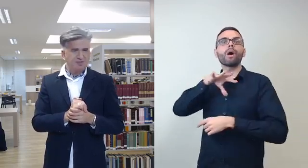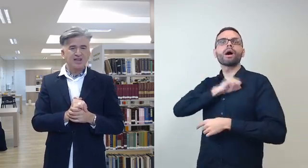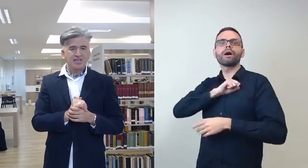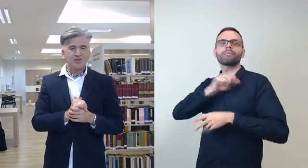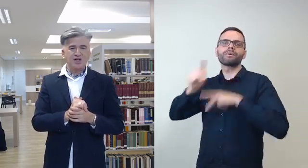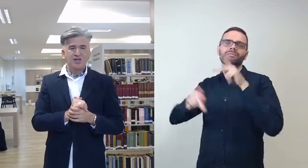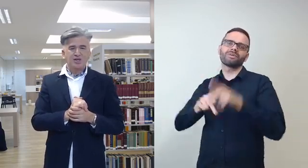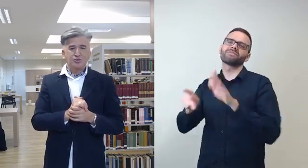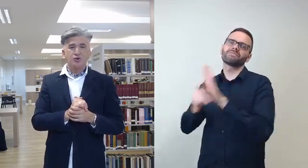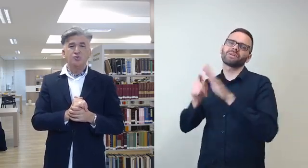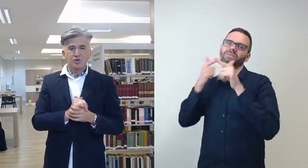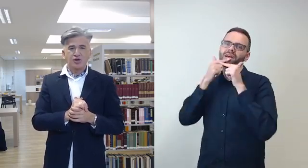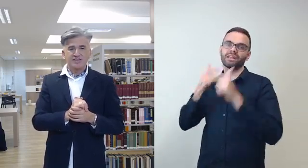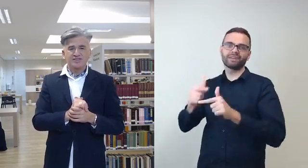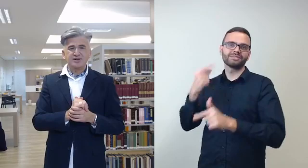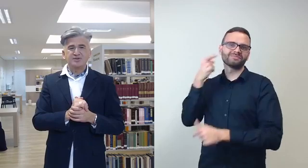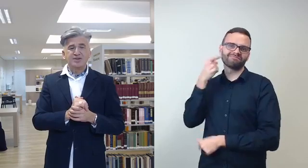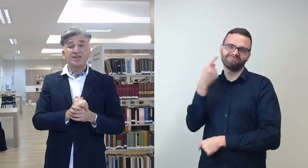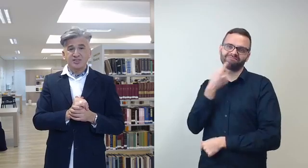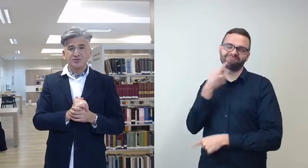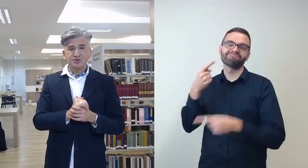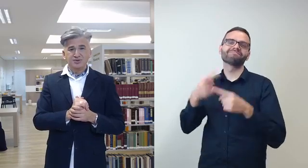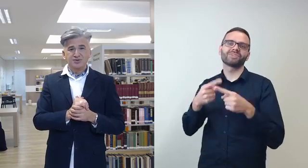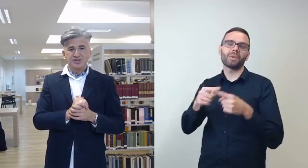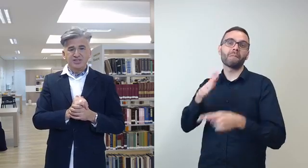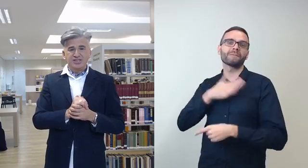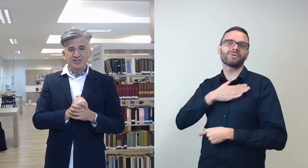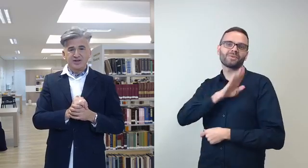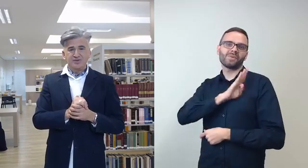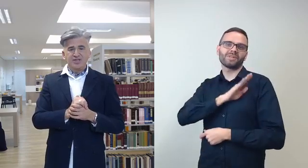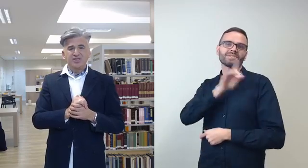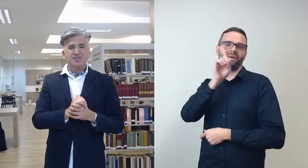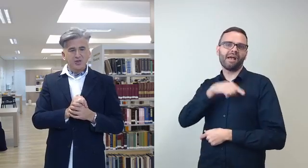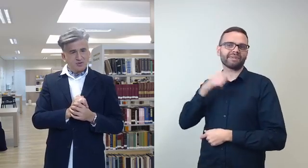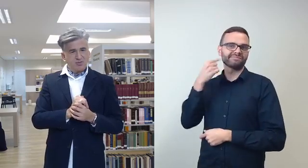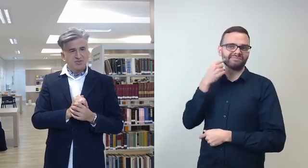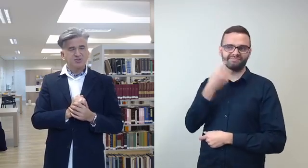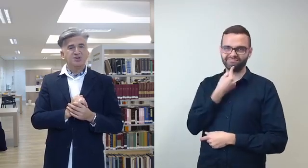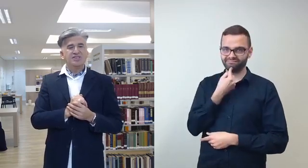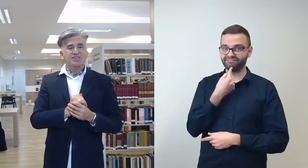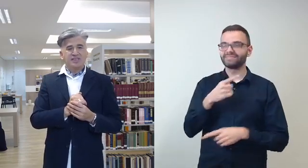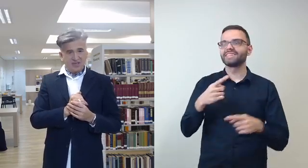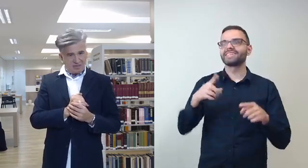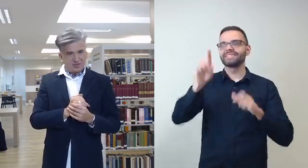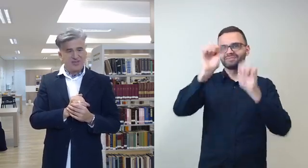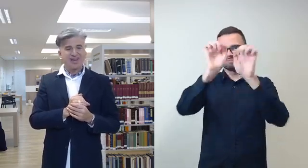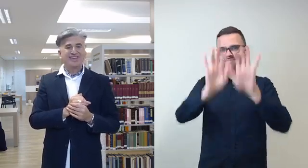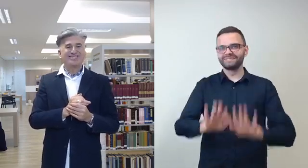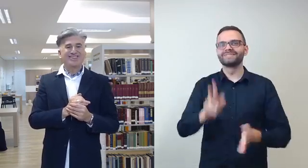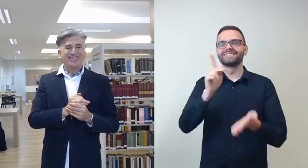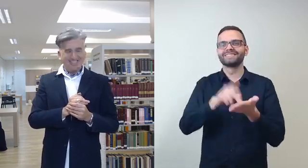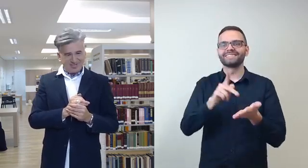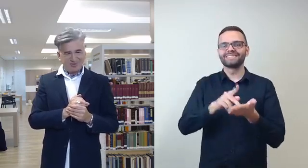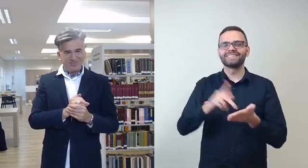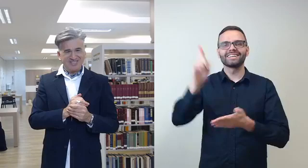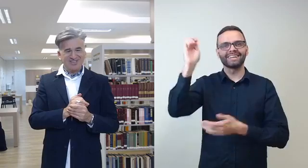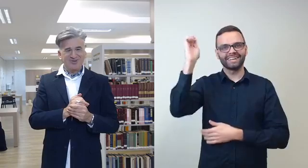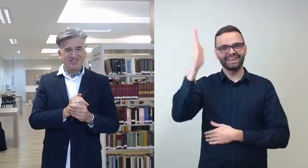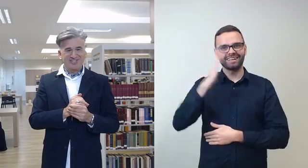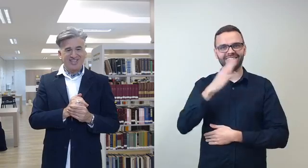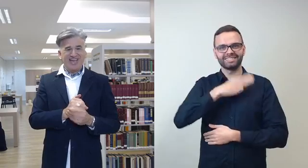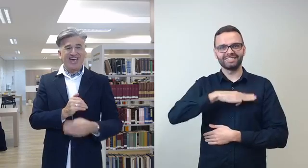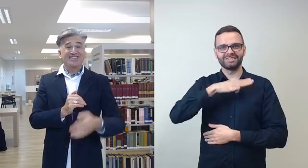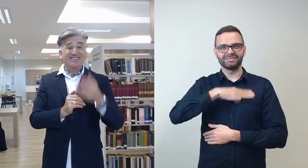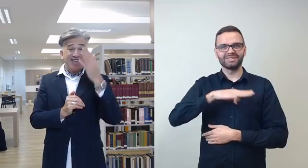povo da língua, porque o meu coração é surdo. Então, que Deus o abençoe, derrame da sua graça e da sua